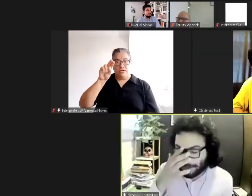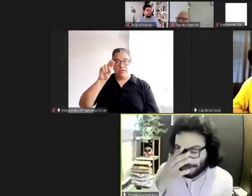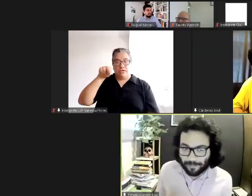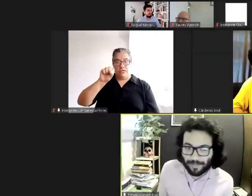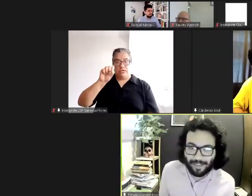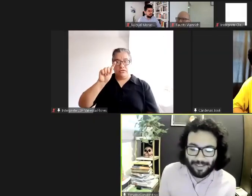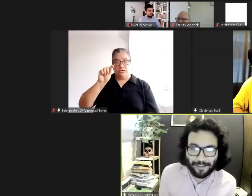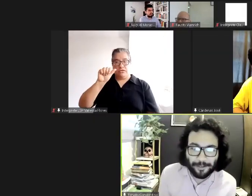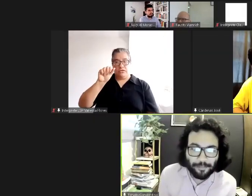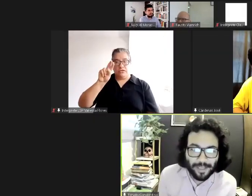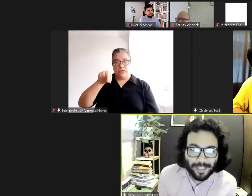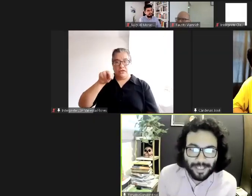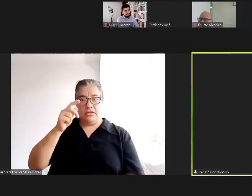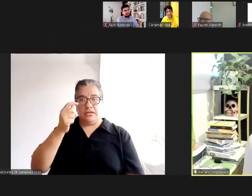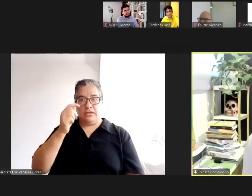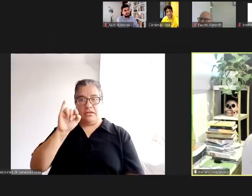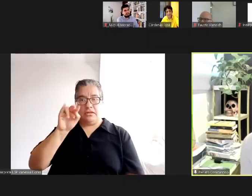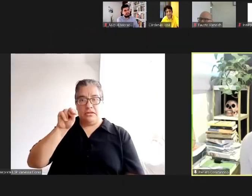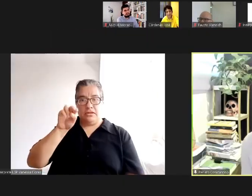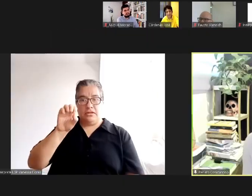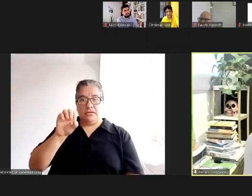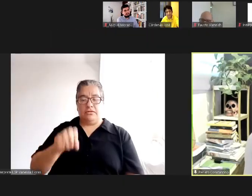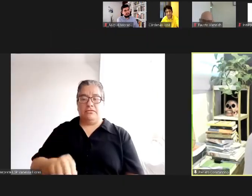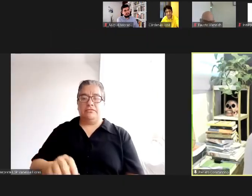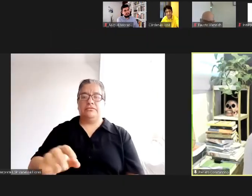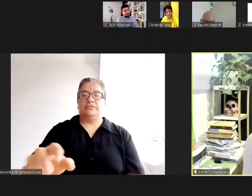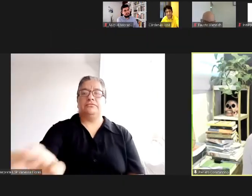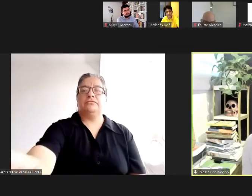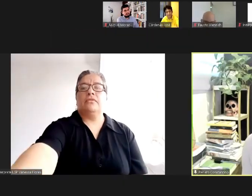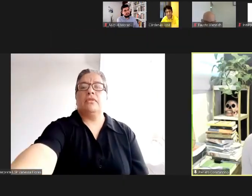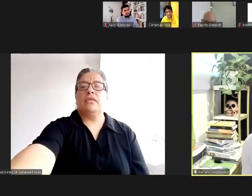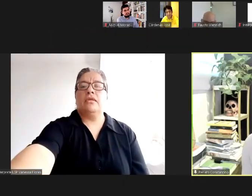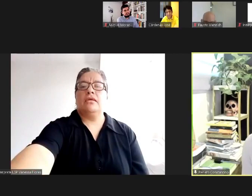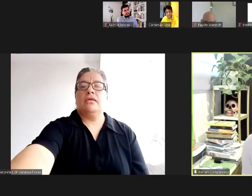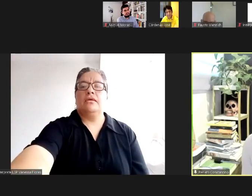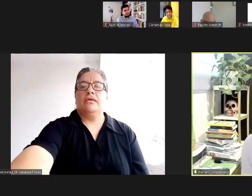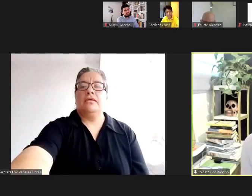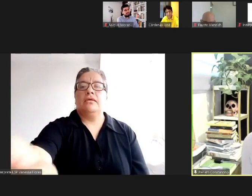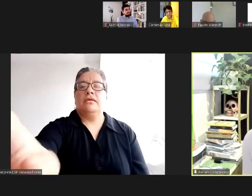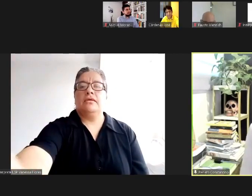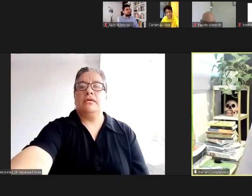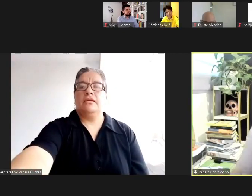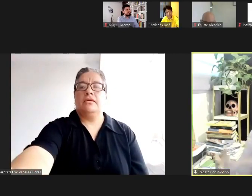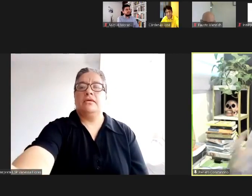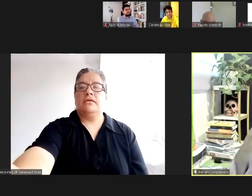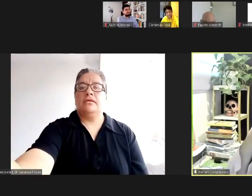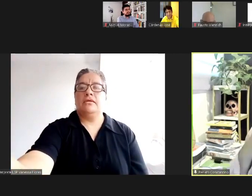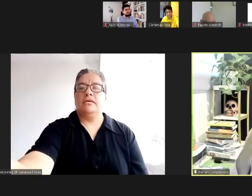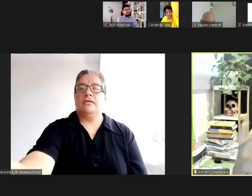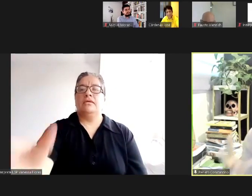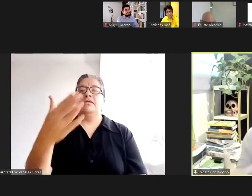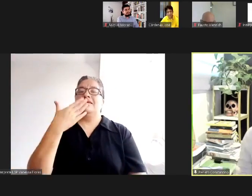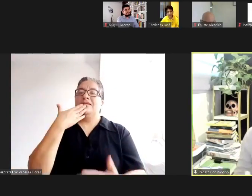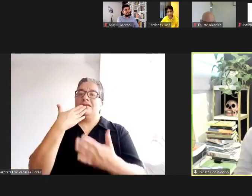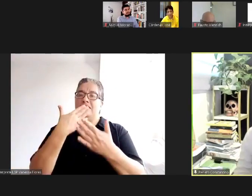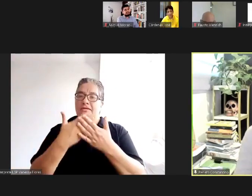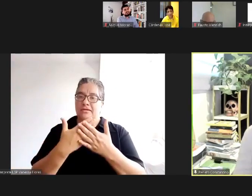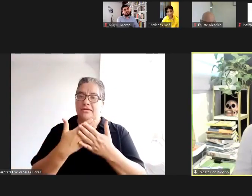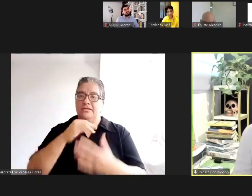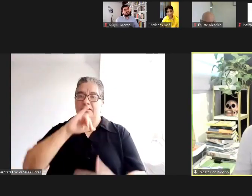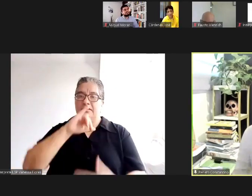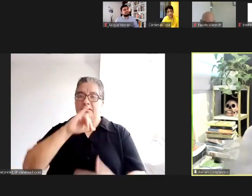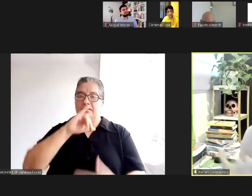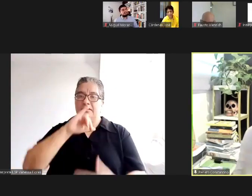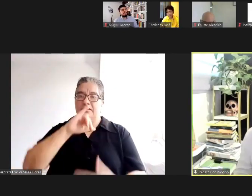Gracias, José. Creo que justamente varios de los esfuerzos que se han planteado ahora tienen que ver con